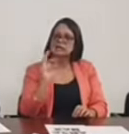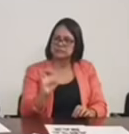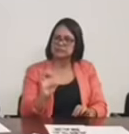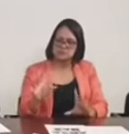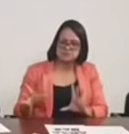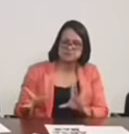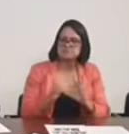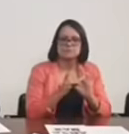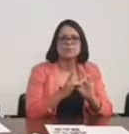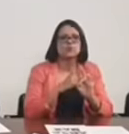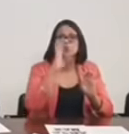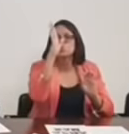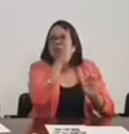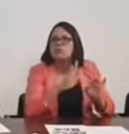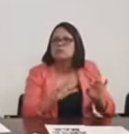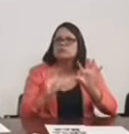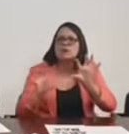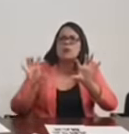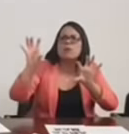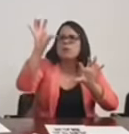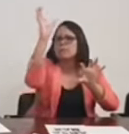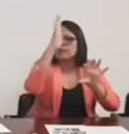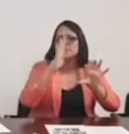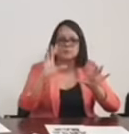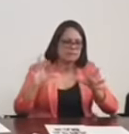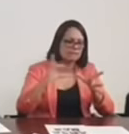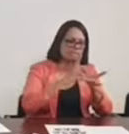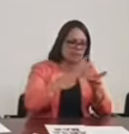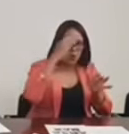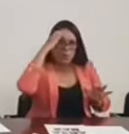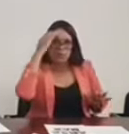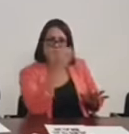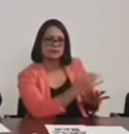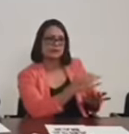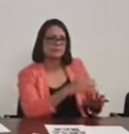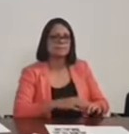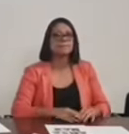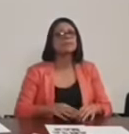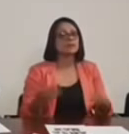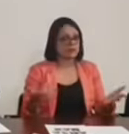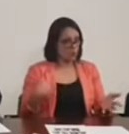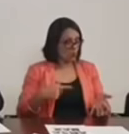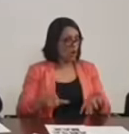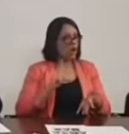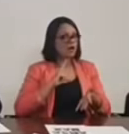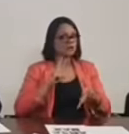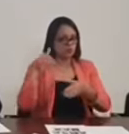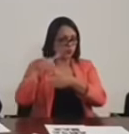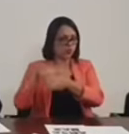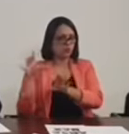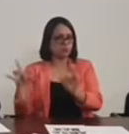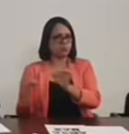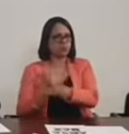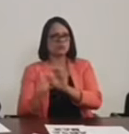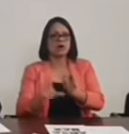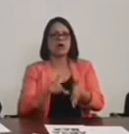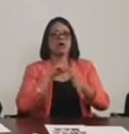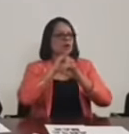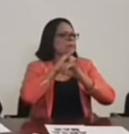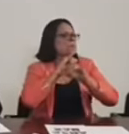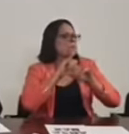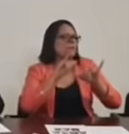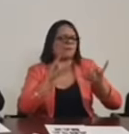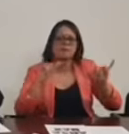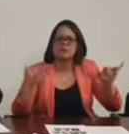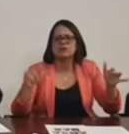vai ter que seguir as orientações do parecer. O que eu falei durante a minha campanha, antes da campanha também, né? Nós temos que ser